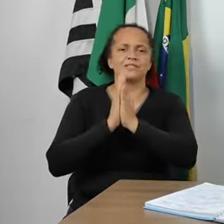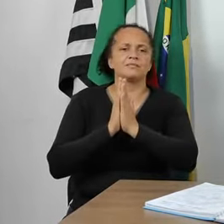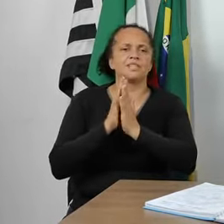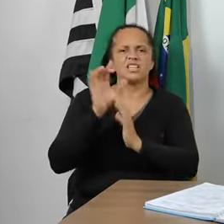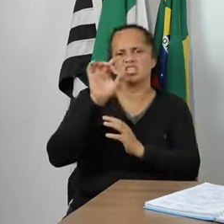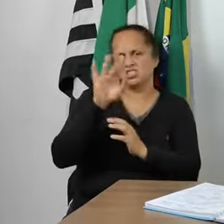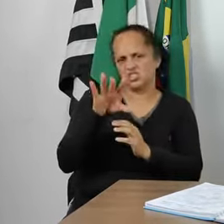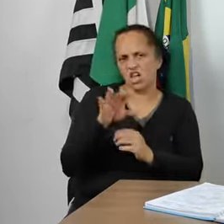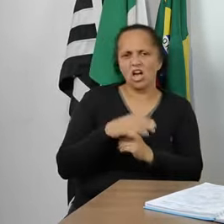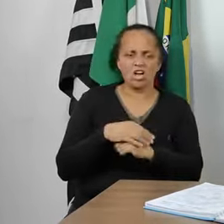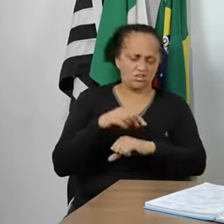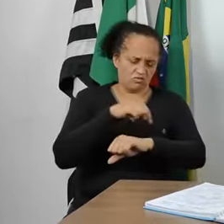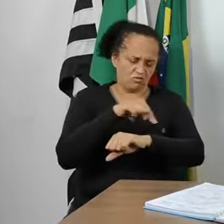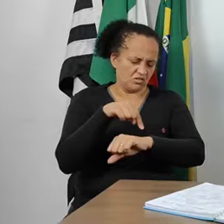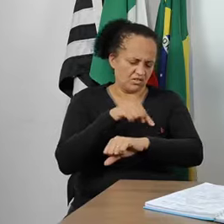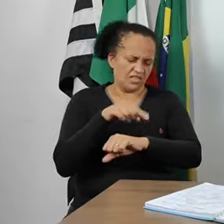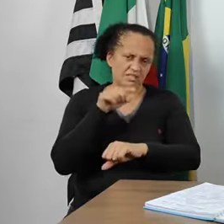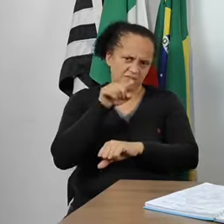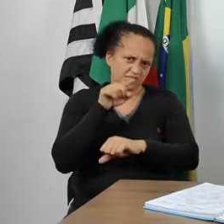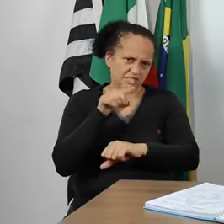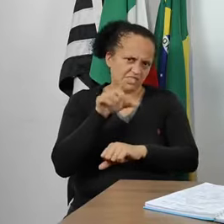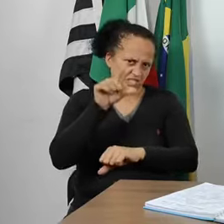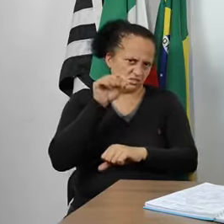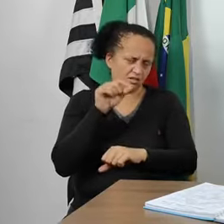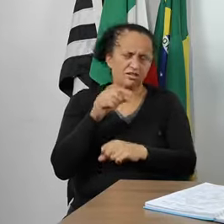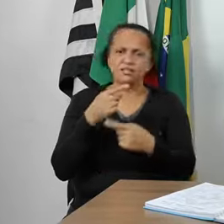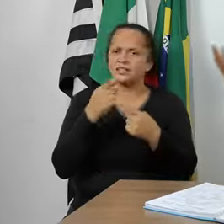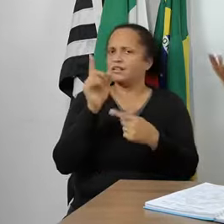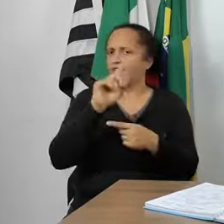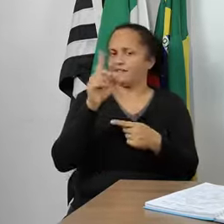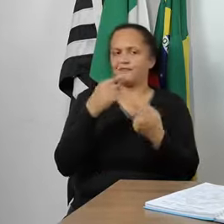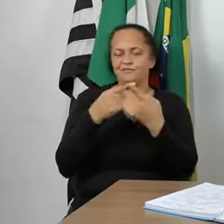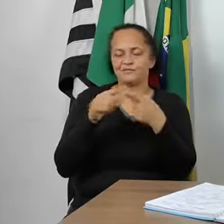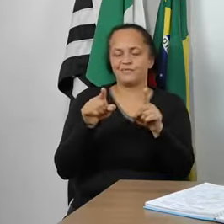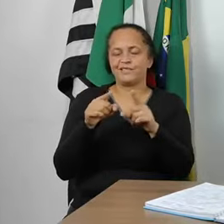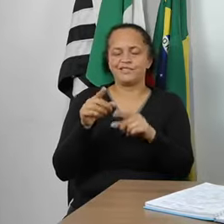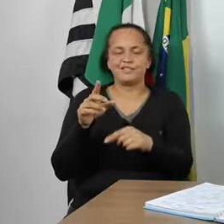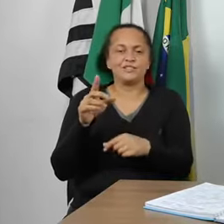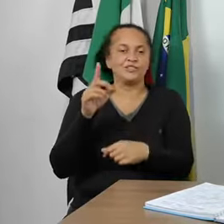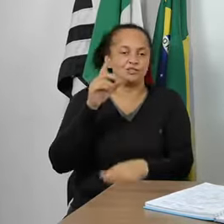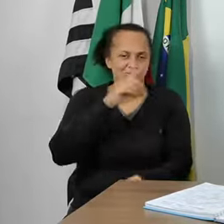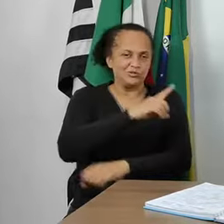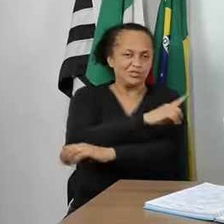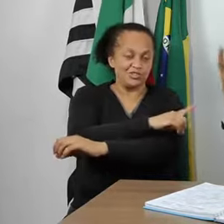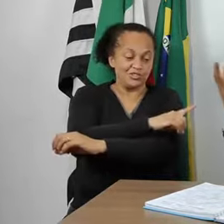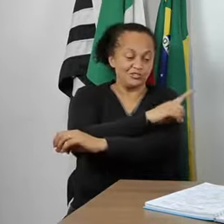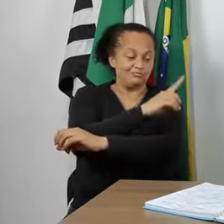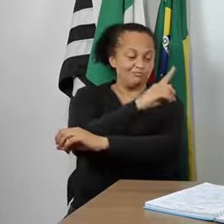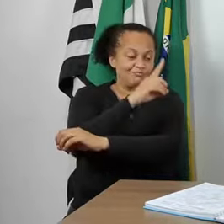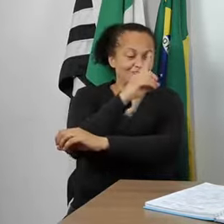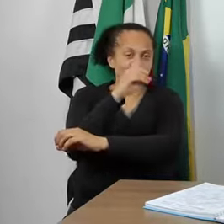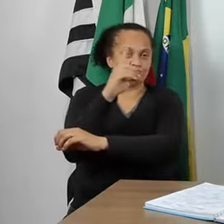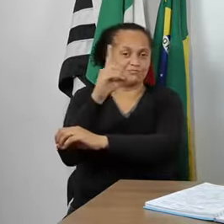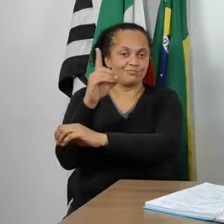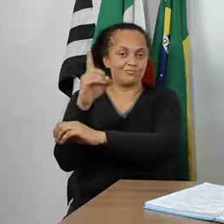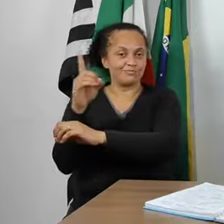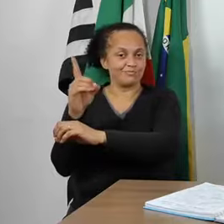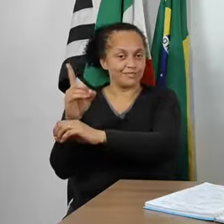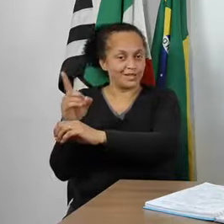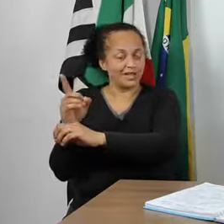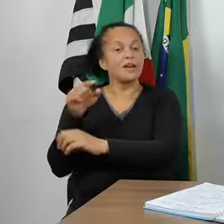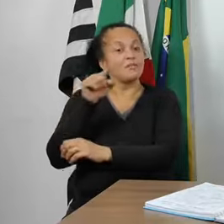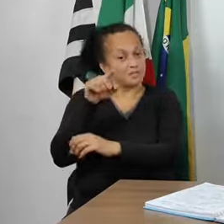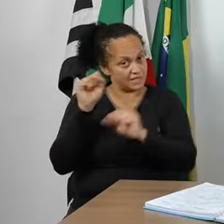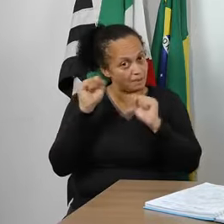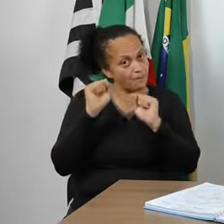vai reservar, que você vai preparar e estabelecer, mas ao longo do seu dia. Você pode estar em todo o tempo